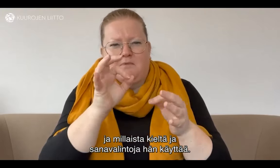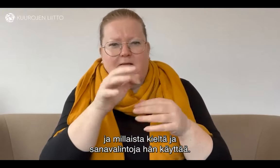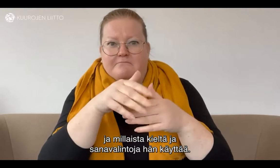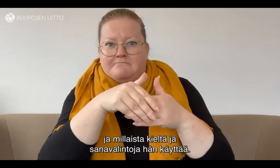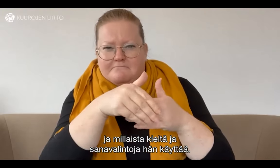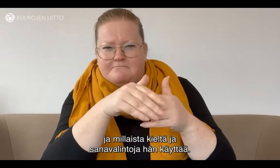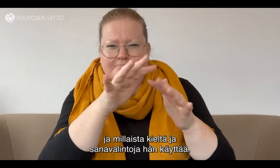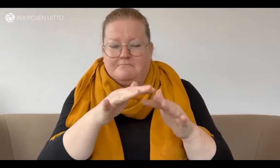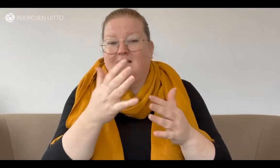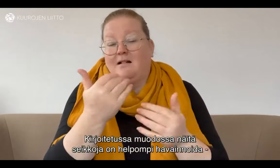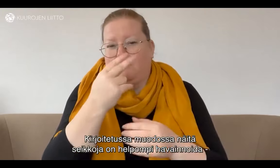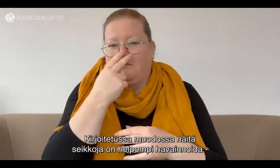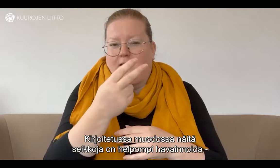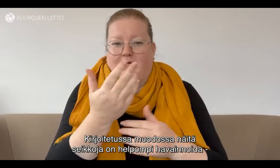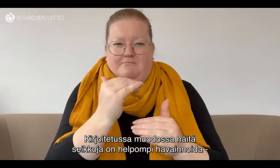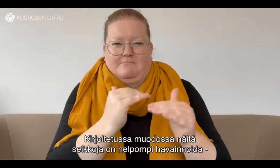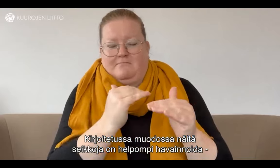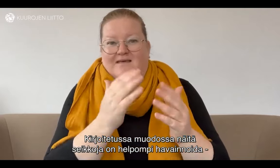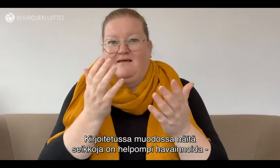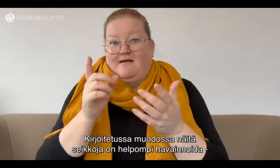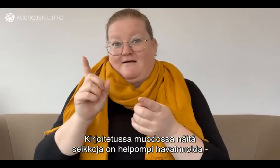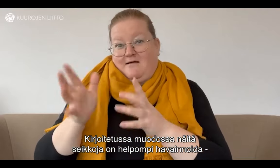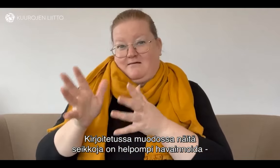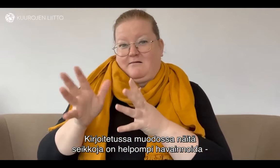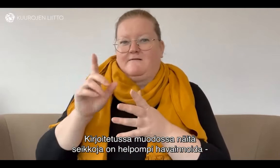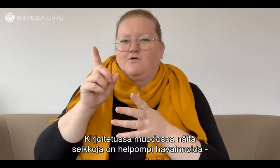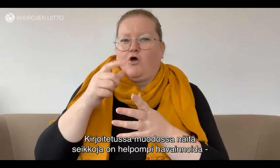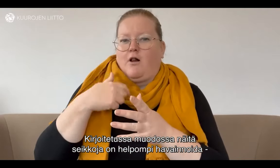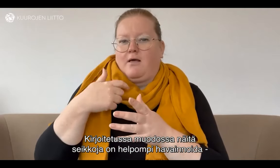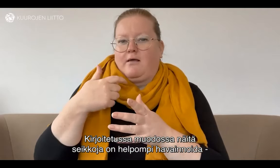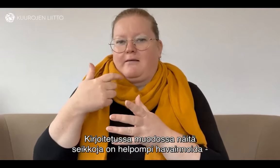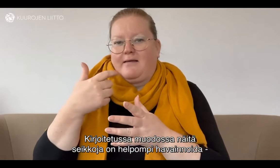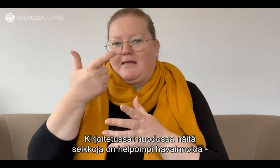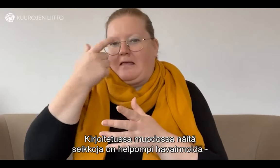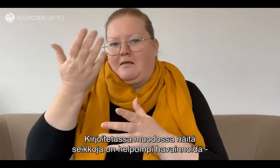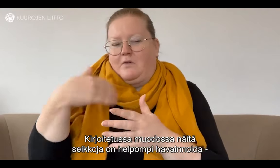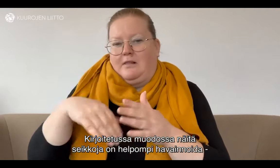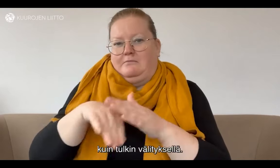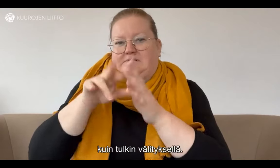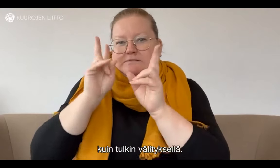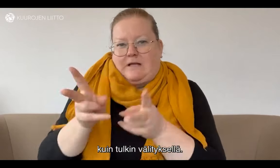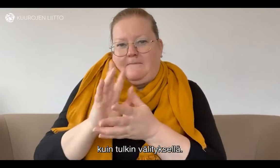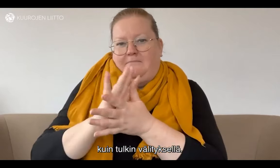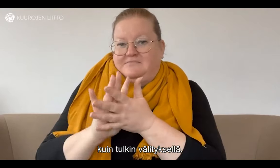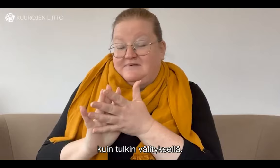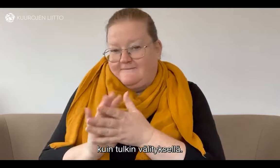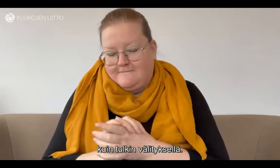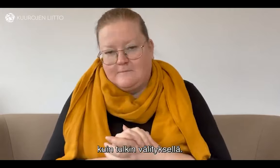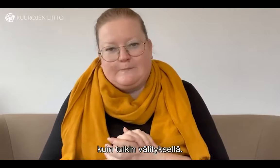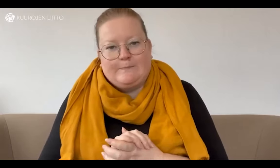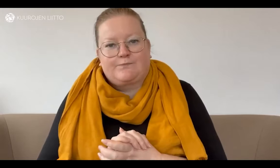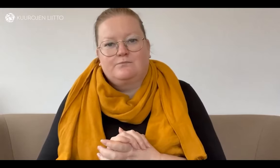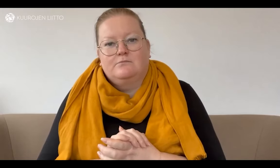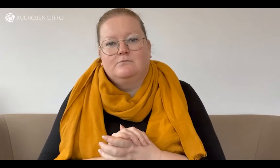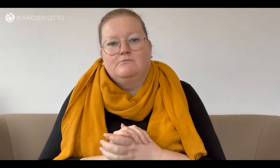Ja millaista kieltä ja millaisia sananvalintoja hän käyttää. Kirjoitetussa muodossa näitä seikkoja on helpompi